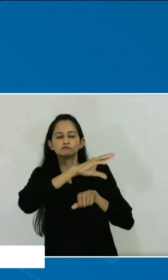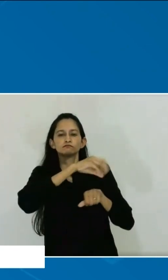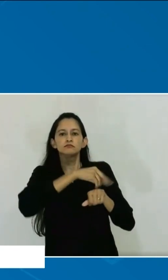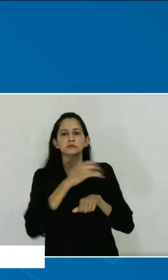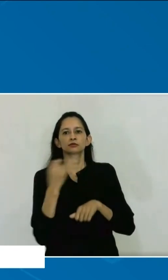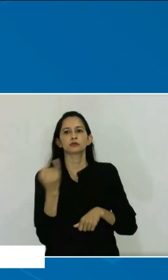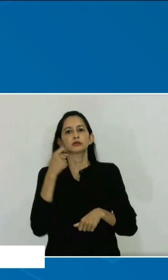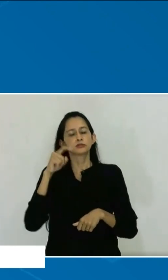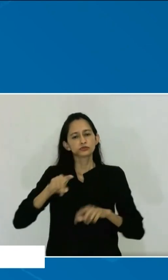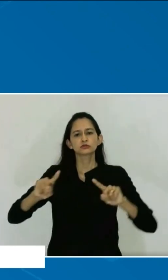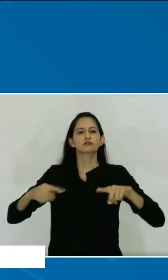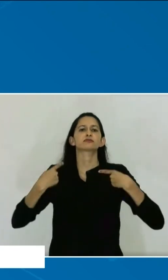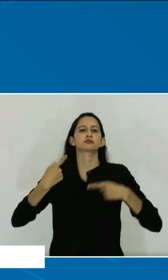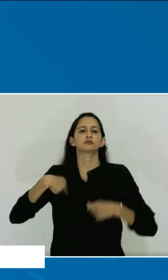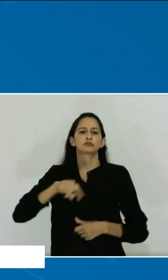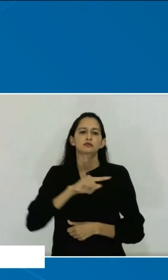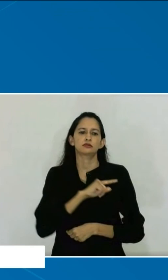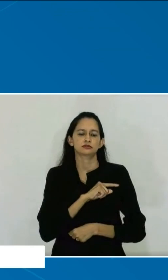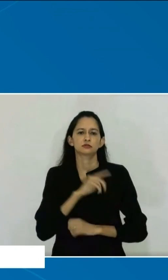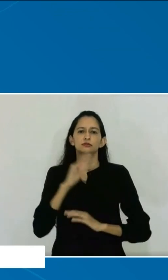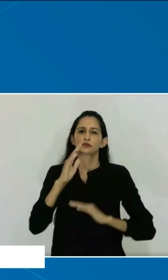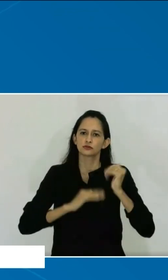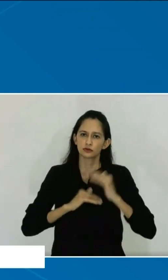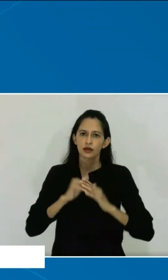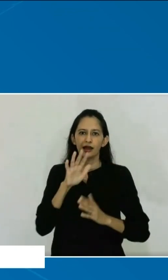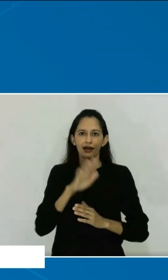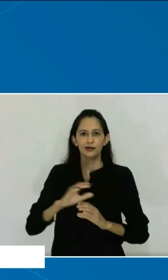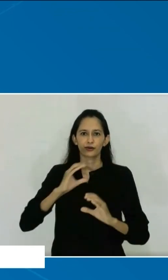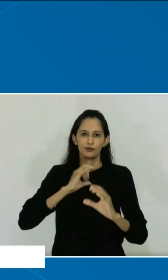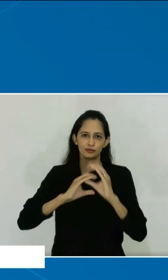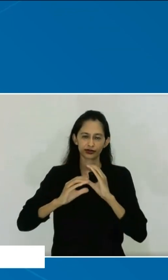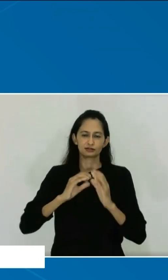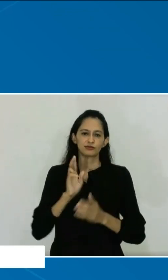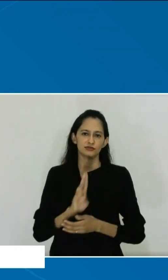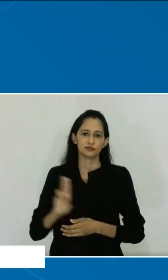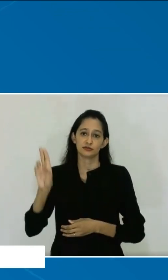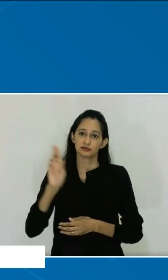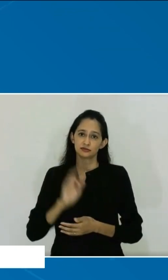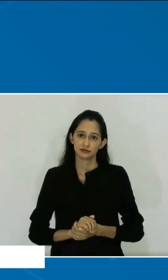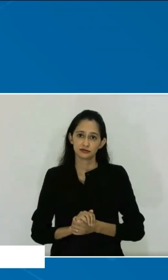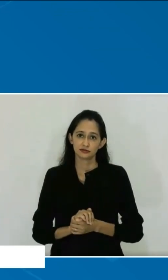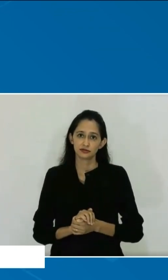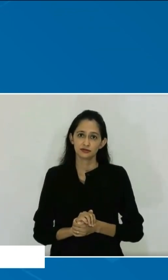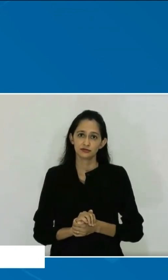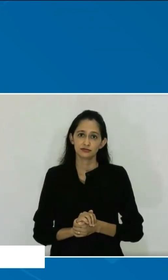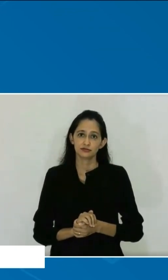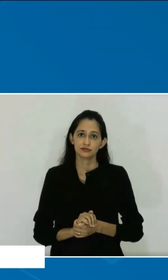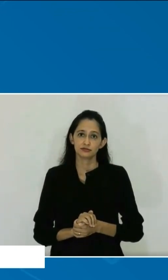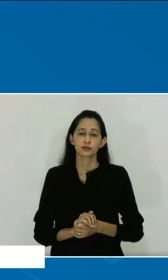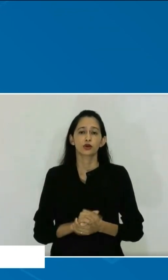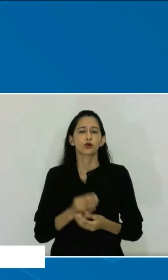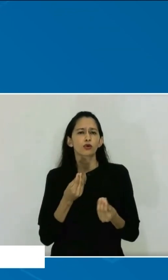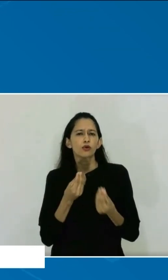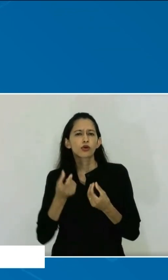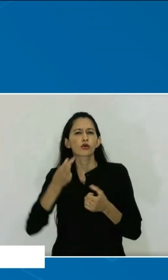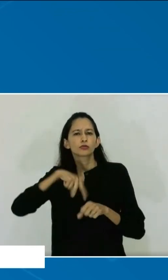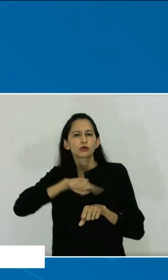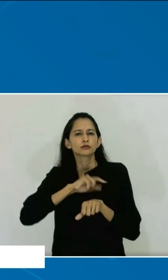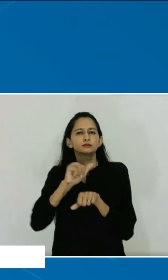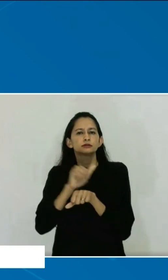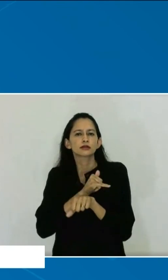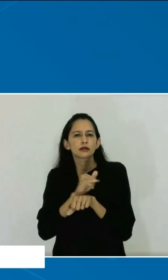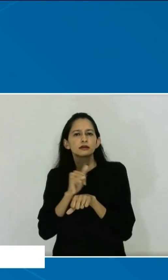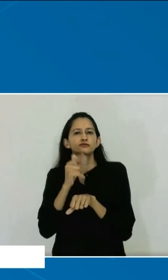grandes desafios para os profissionais de comunicação das nossas universidades, né? De como nós vamos desenvolver estratégias para essa direção